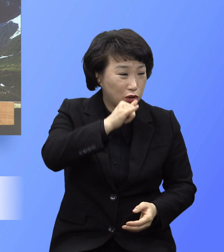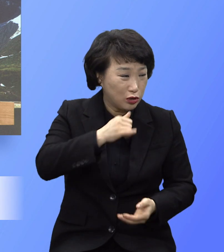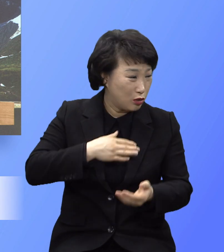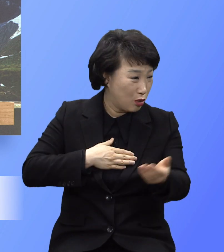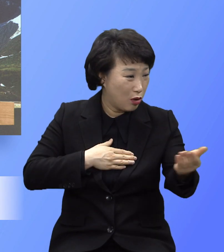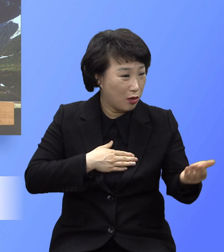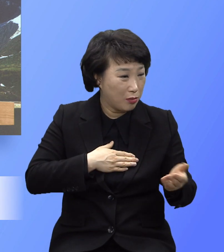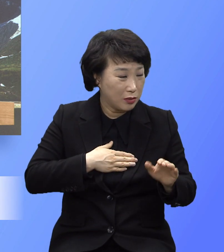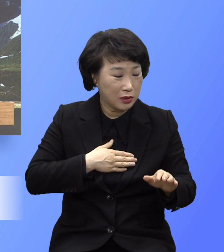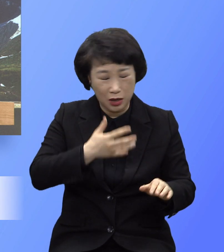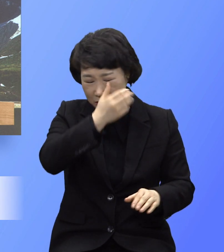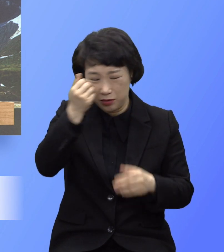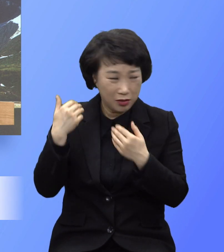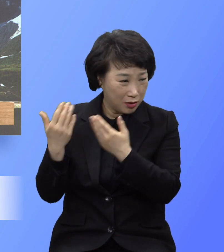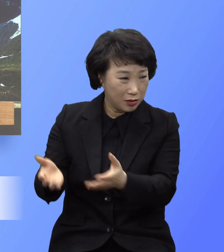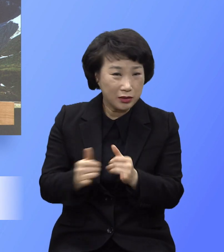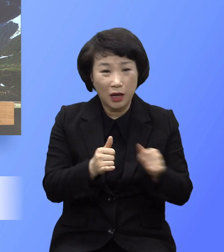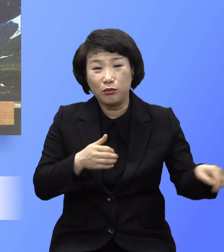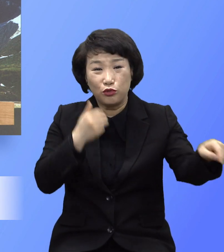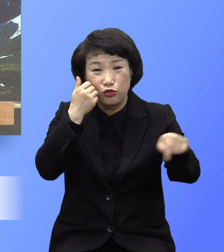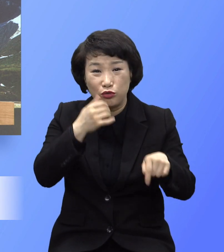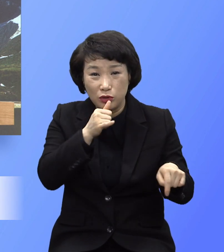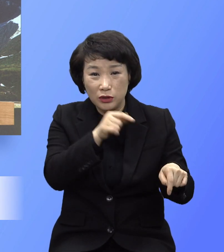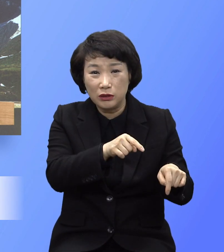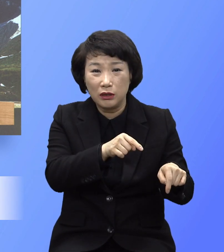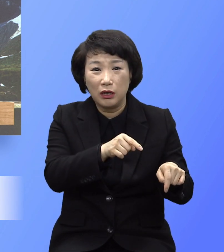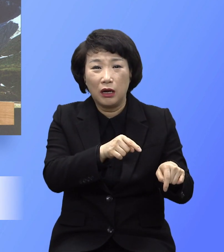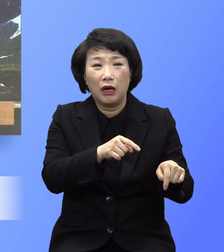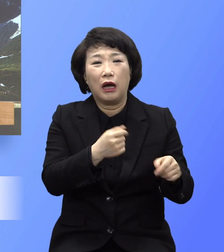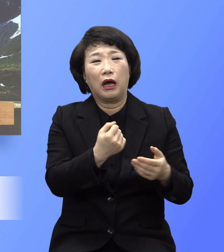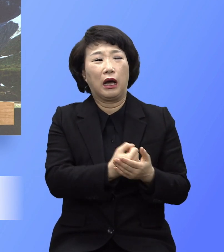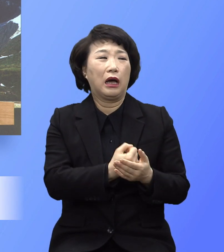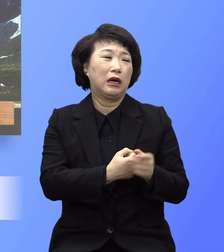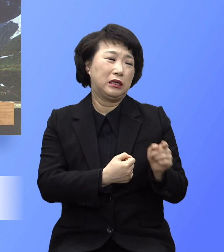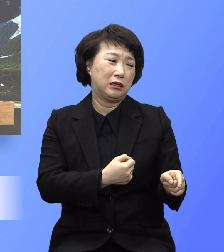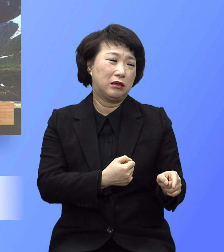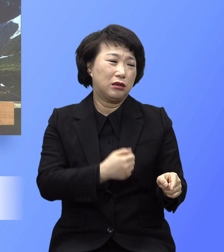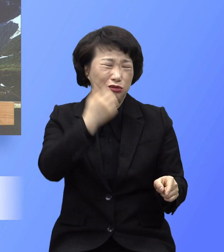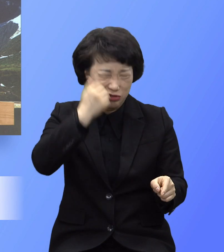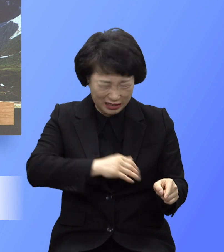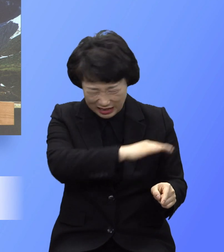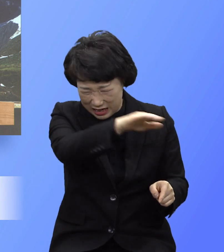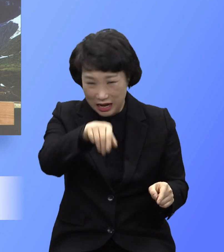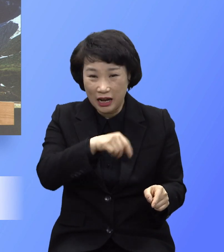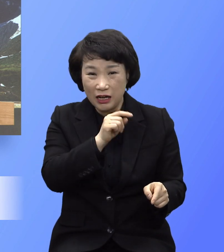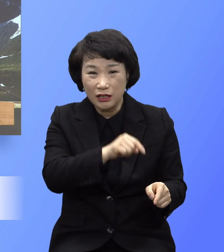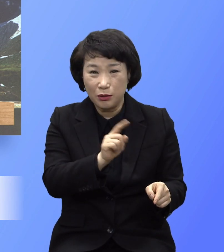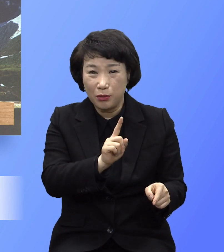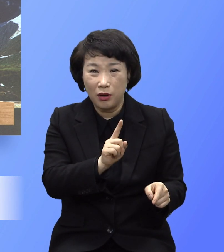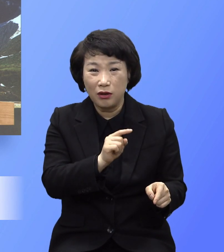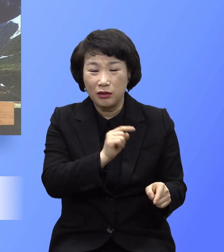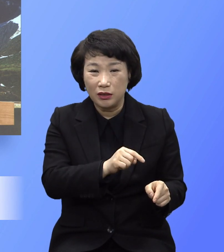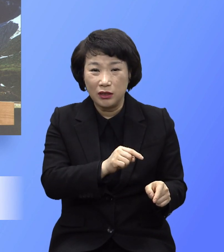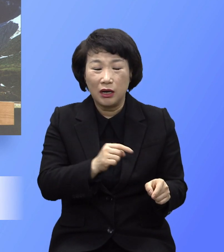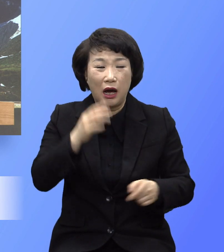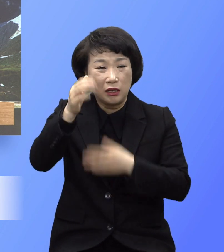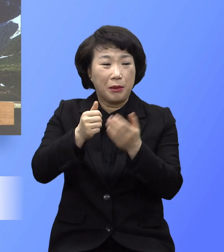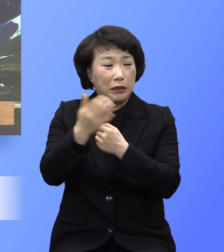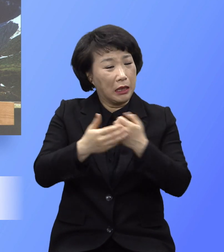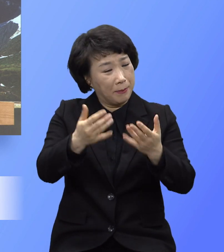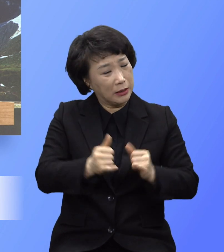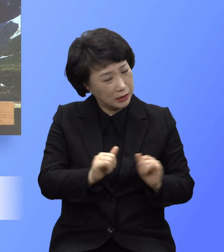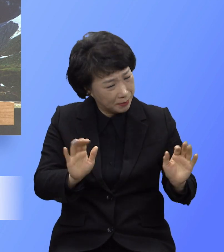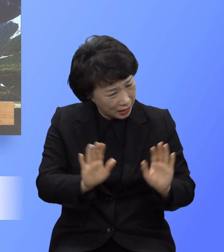망각해서 저버리는 자가 있다면 이는 누구든지 이 사람이 은혜